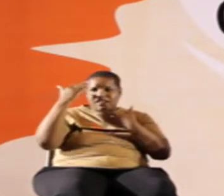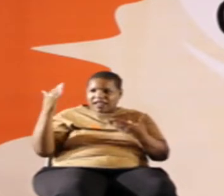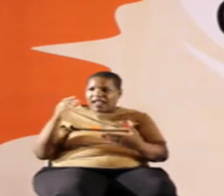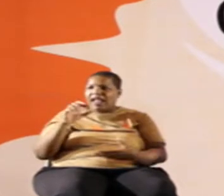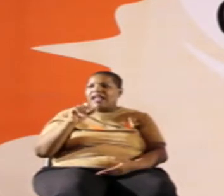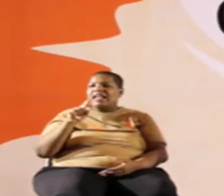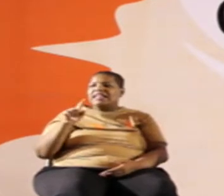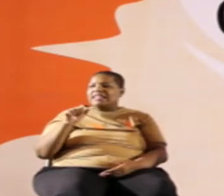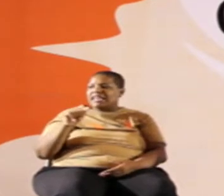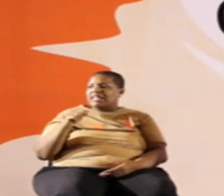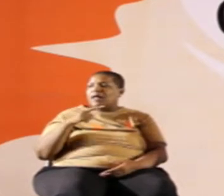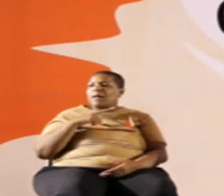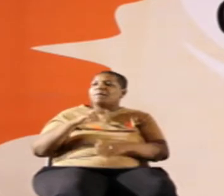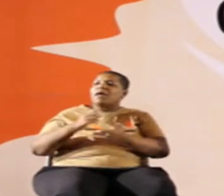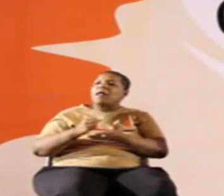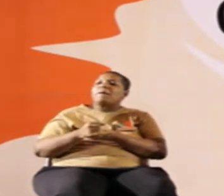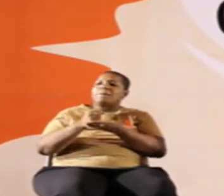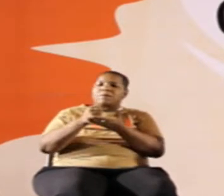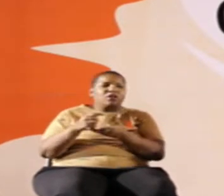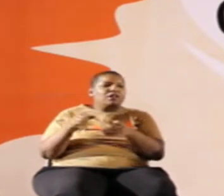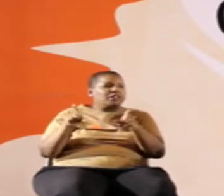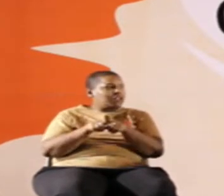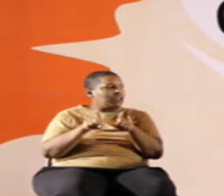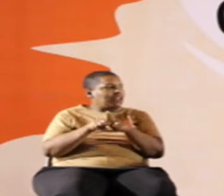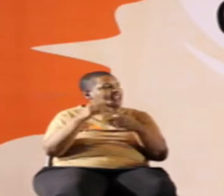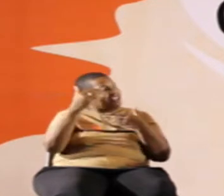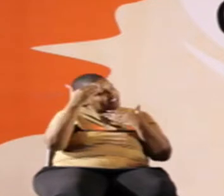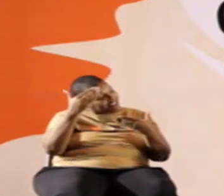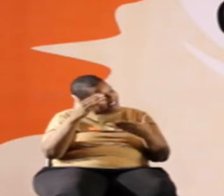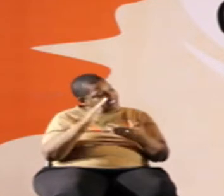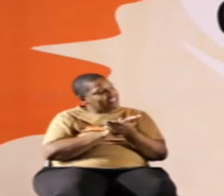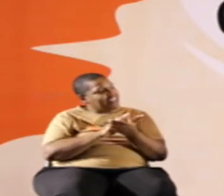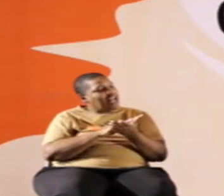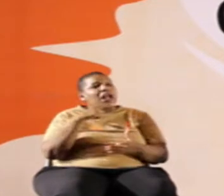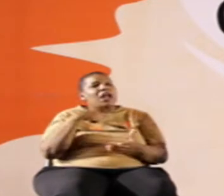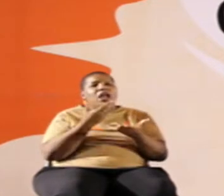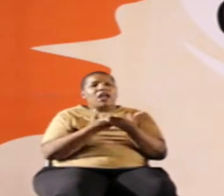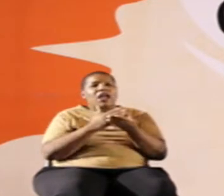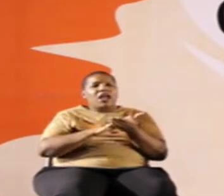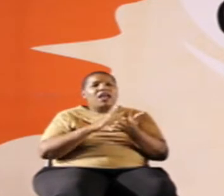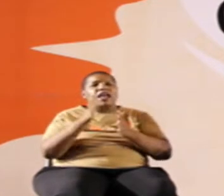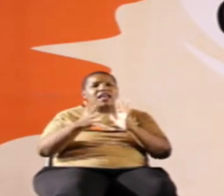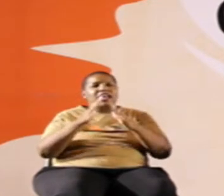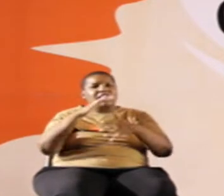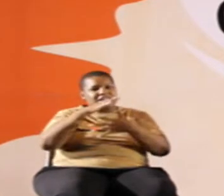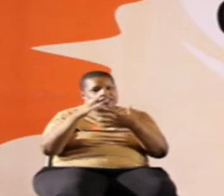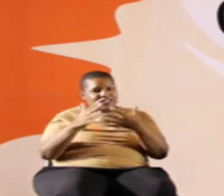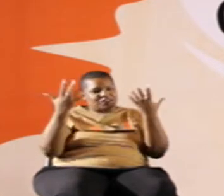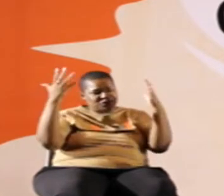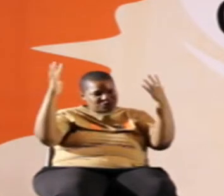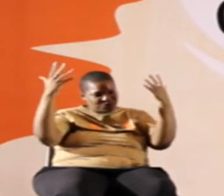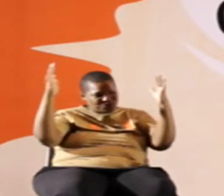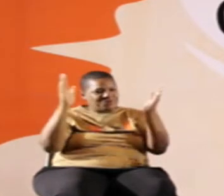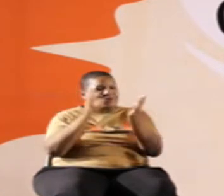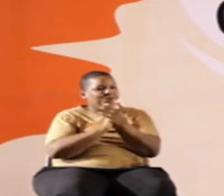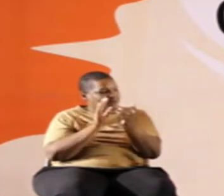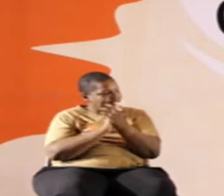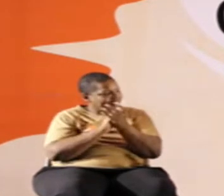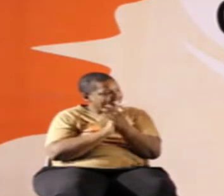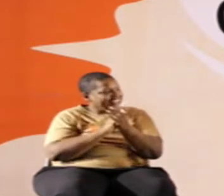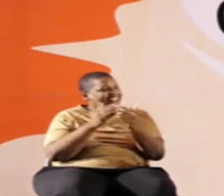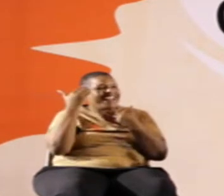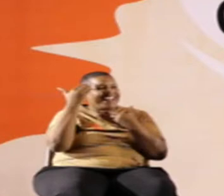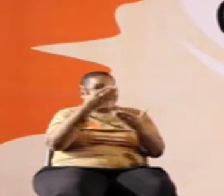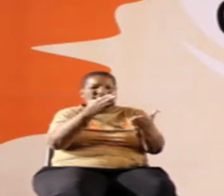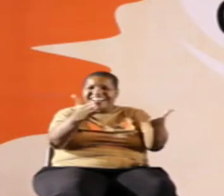pelo apoio, pela equipe toda que estava apoiando. Agradecer a Tatiana por ajudar minha palavra a chegar mais longe, né? E agradecer a todo mundo.